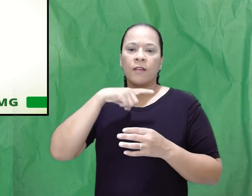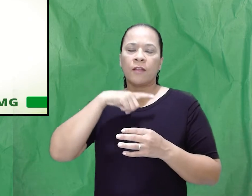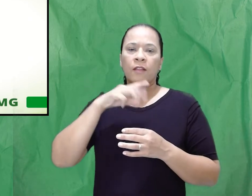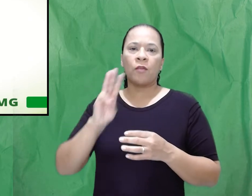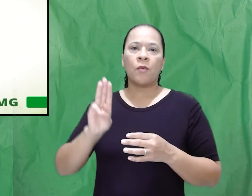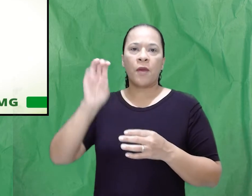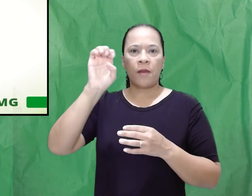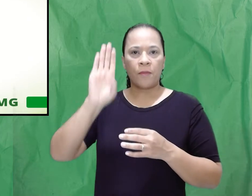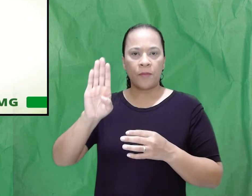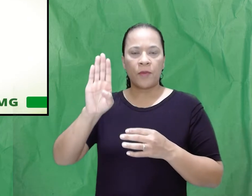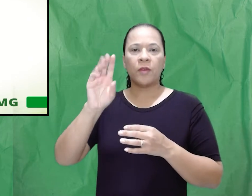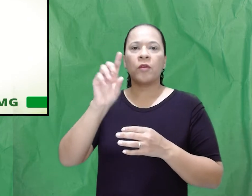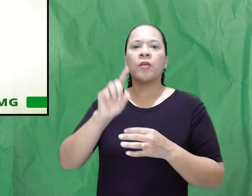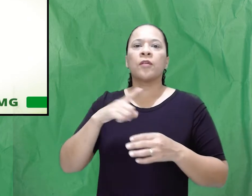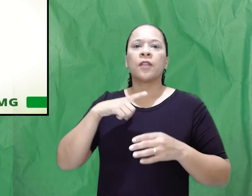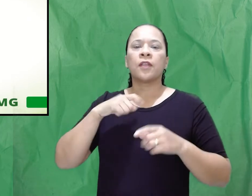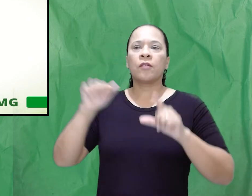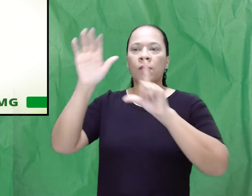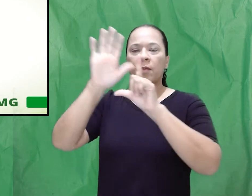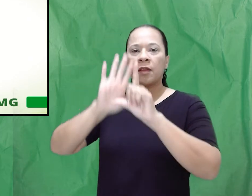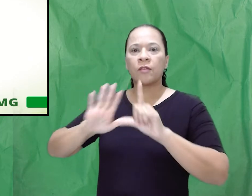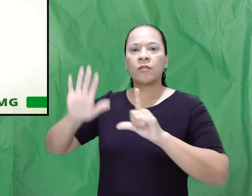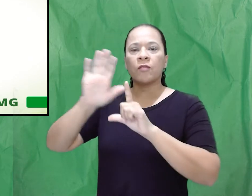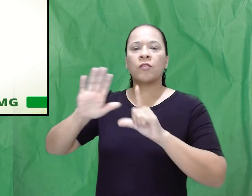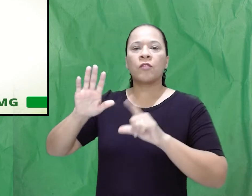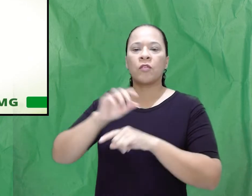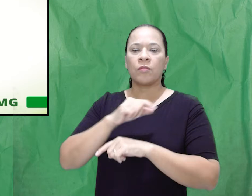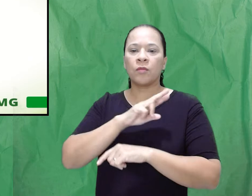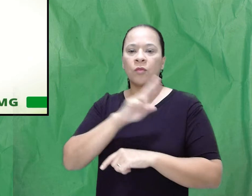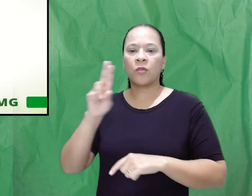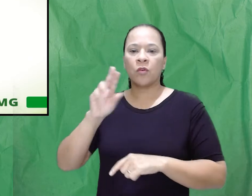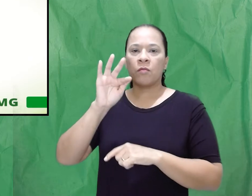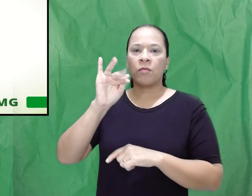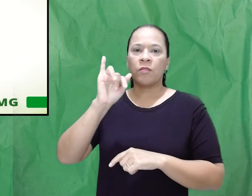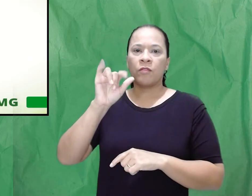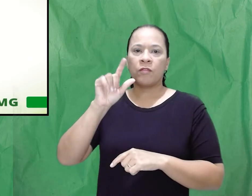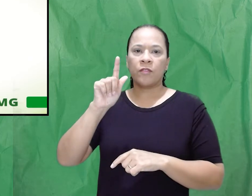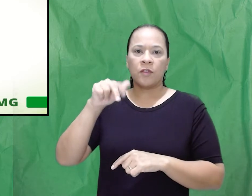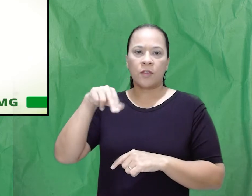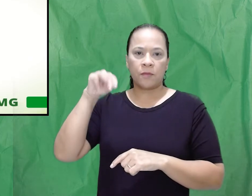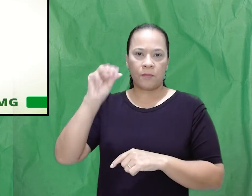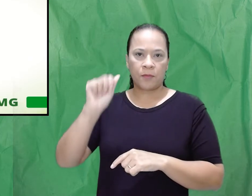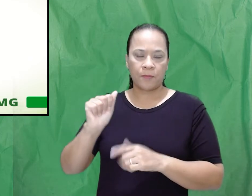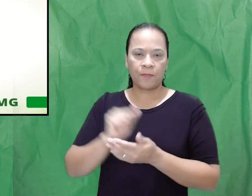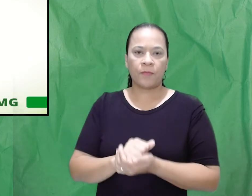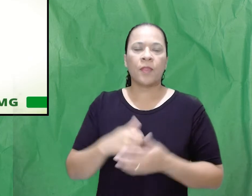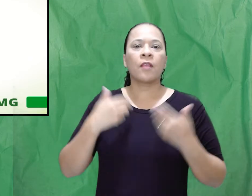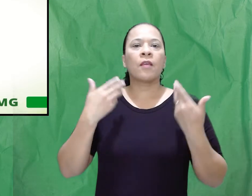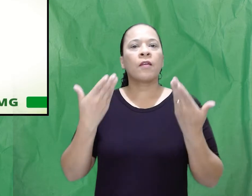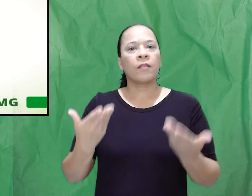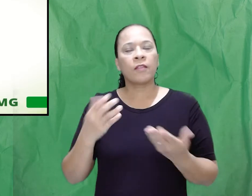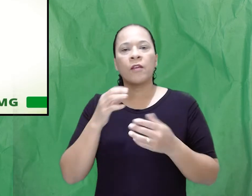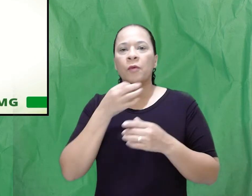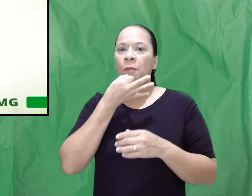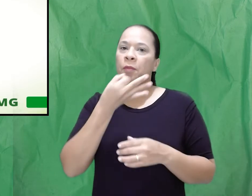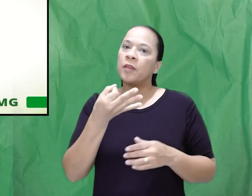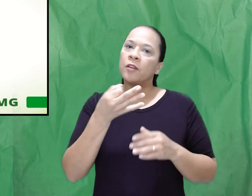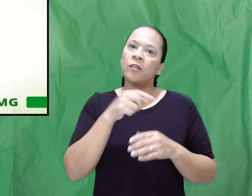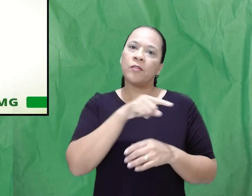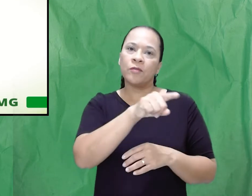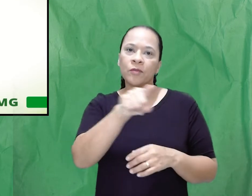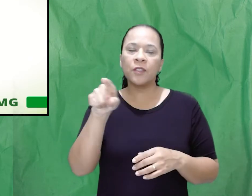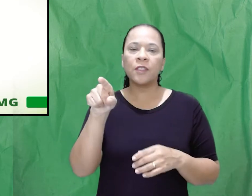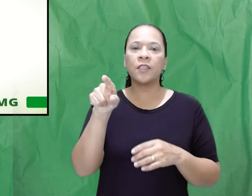Figma. Então, como sugestão, eu sugiro que vocês, antes de iniciar esse curso, acessem